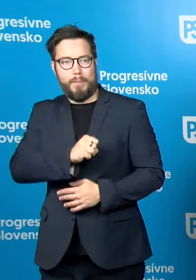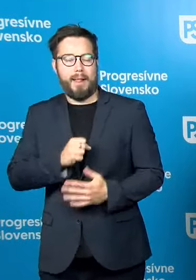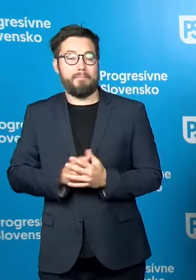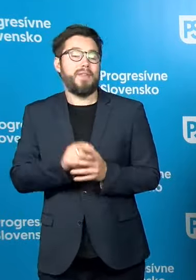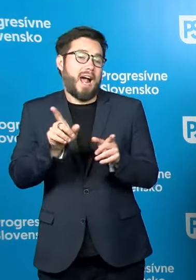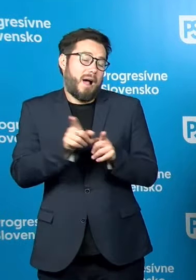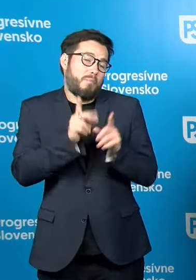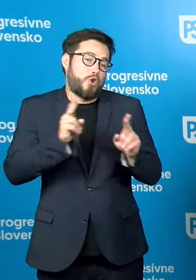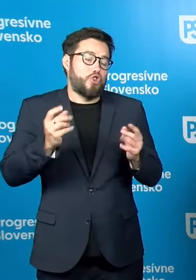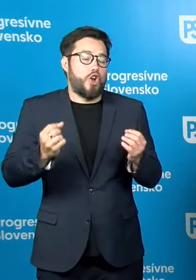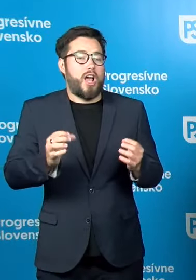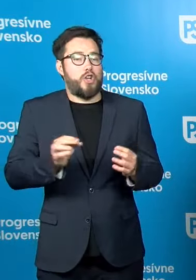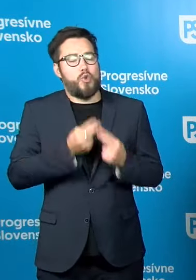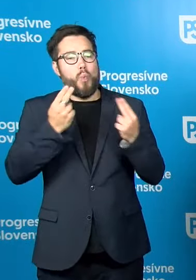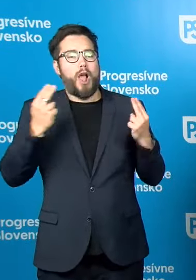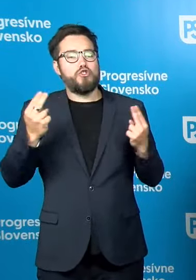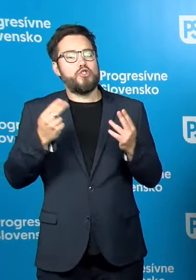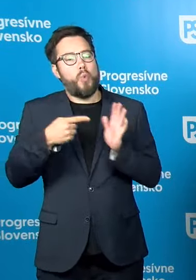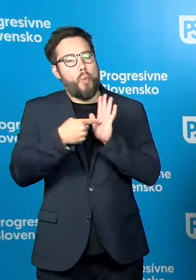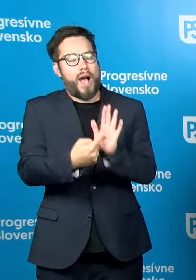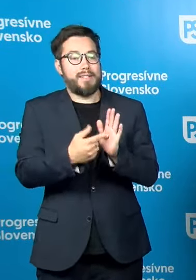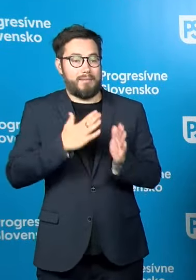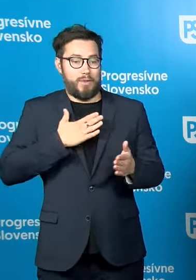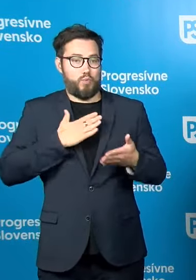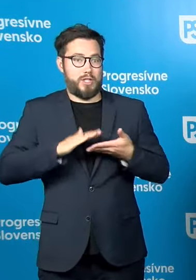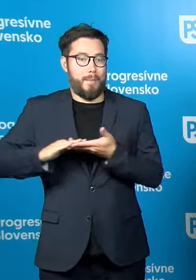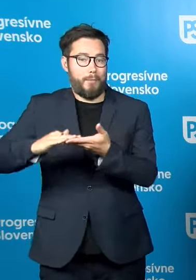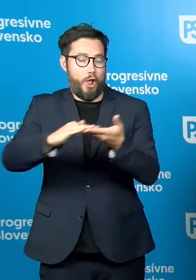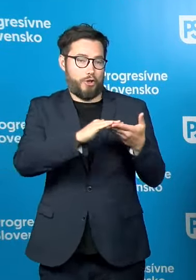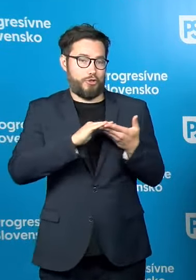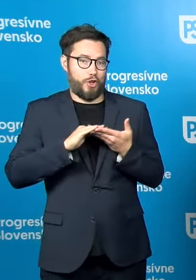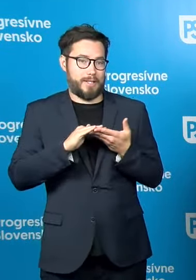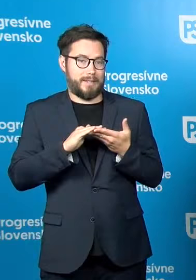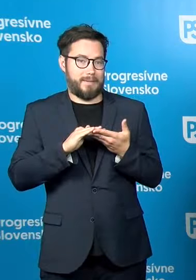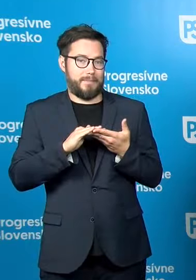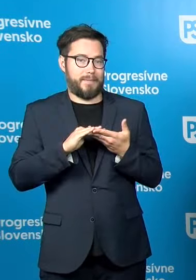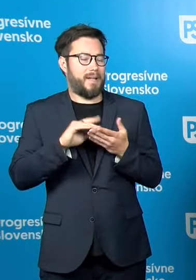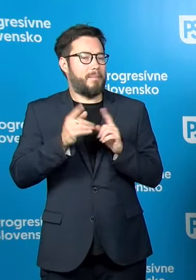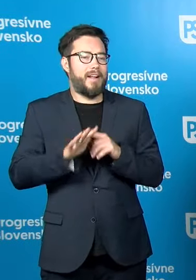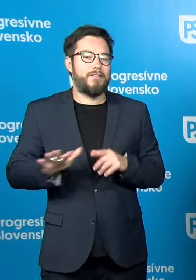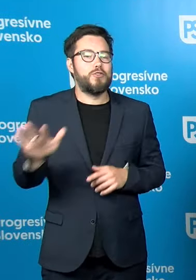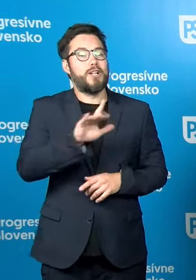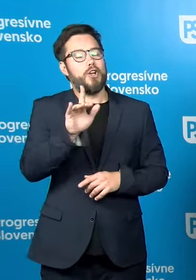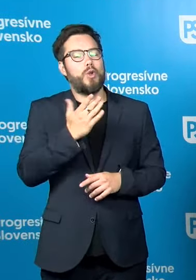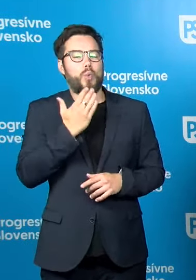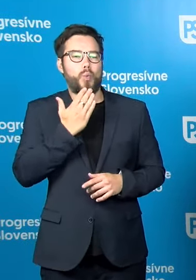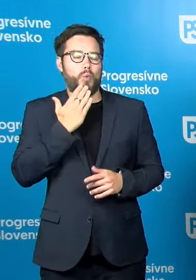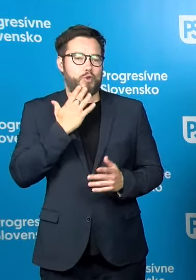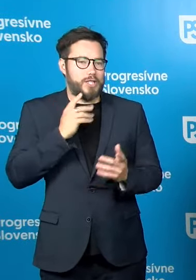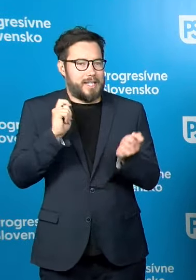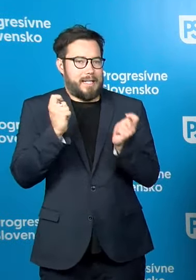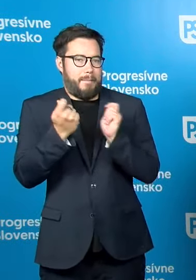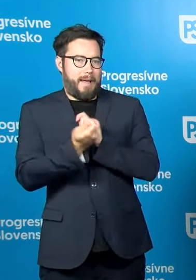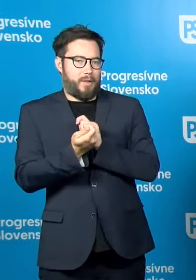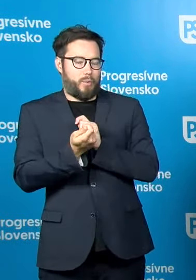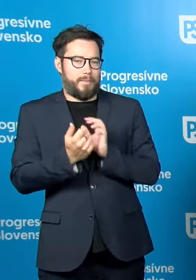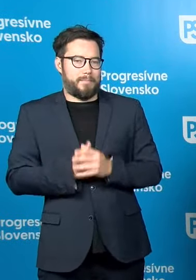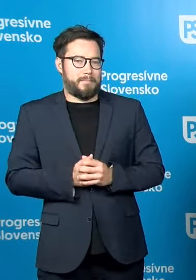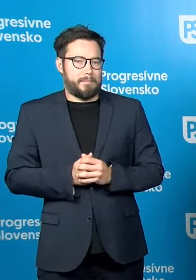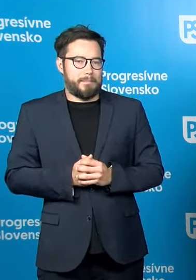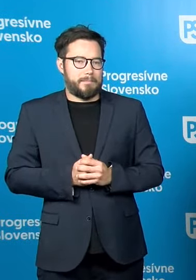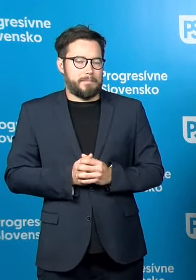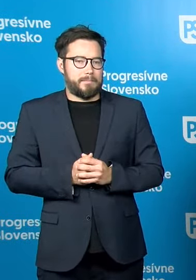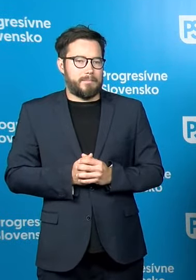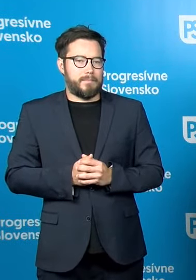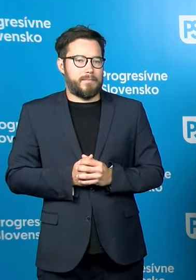dovnútra. Pre našu spoločnosť a špeciálne pre všetkých, ktorí si prajú zmenu. A ten